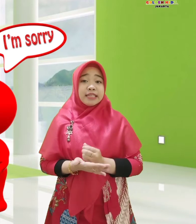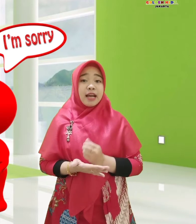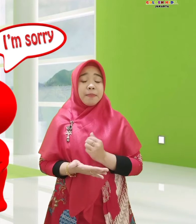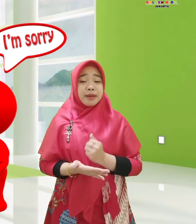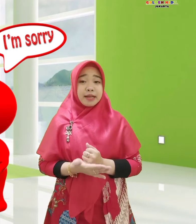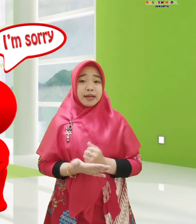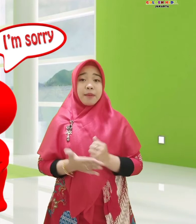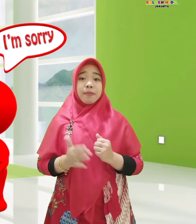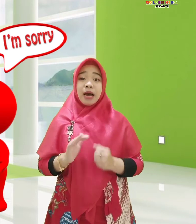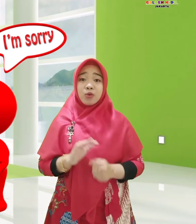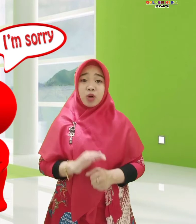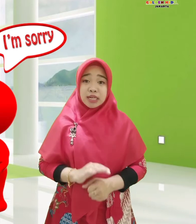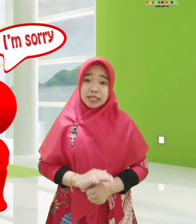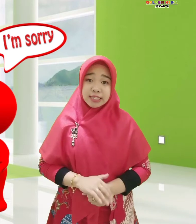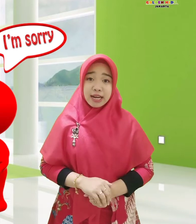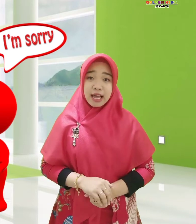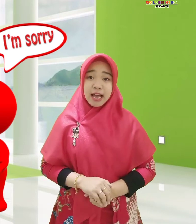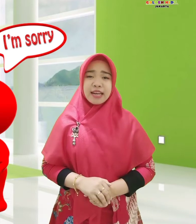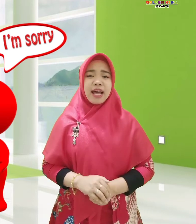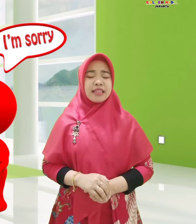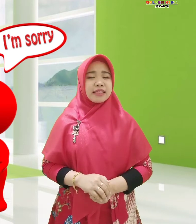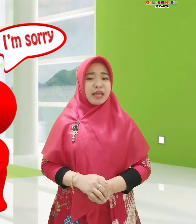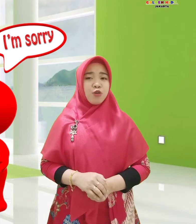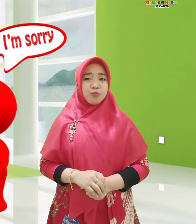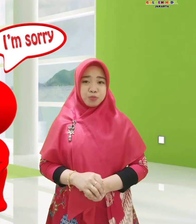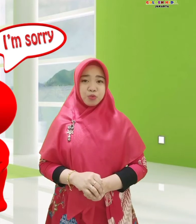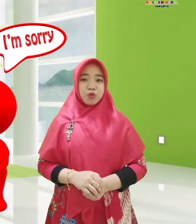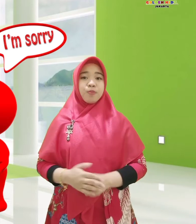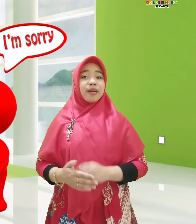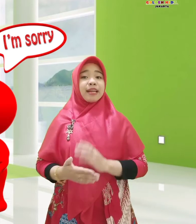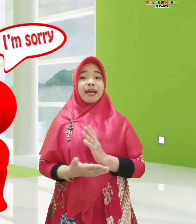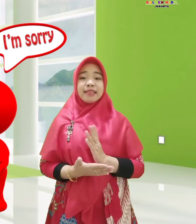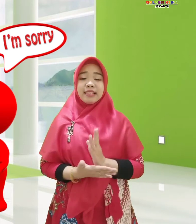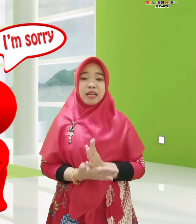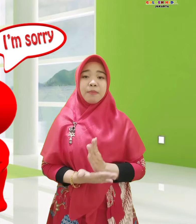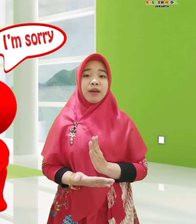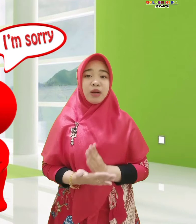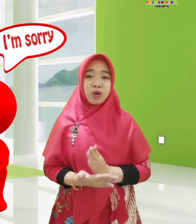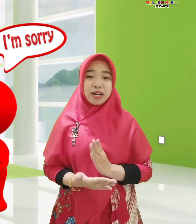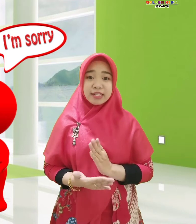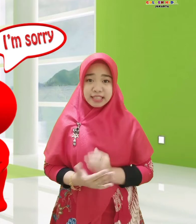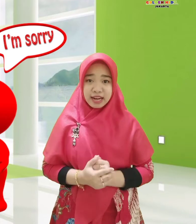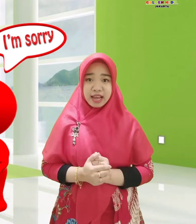jika mereka melakukan kesalahan ataupun mereka tidak melakukan kesalahan.